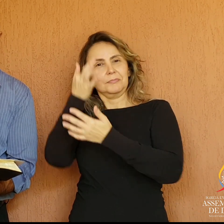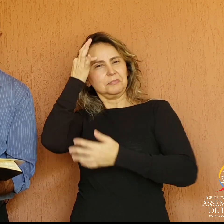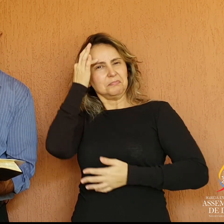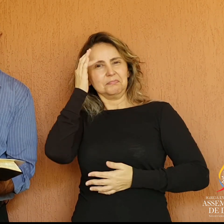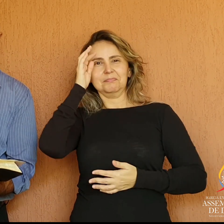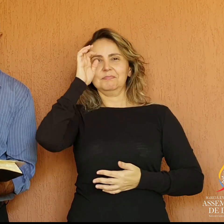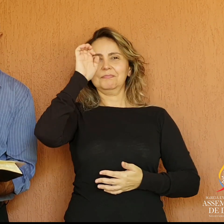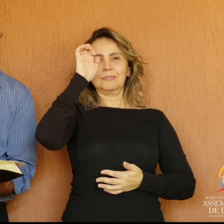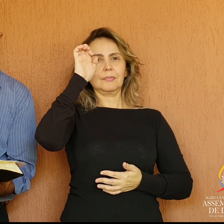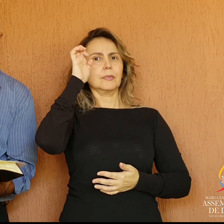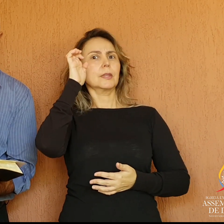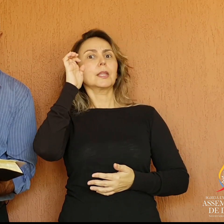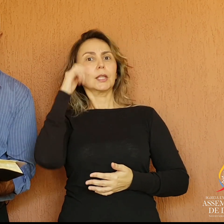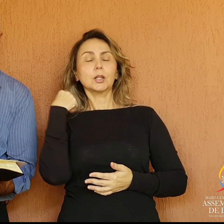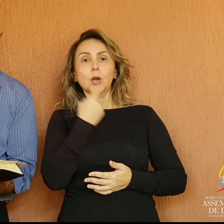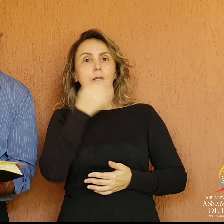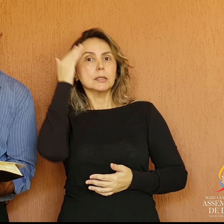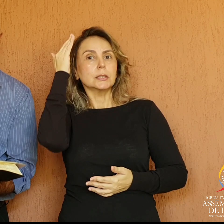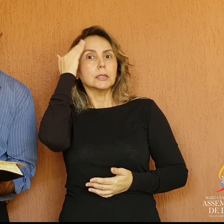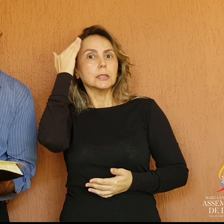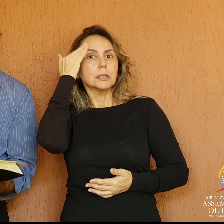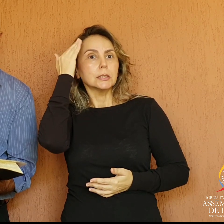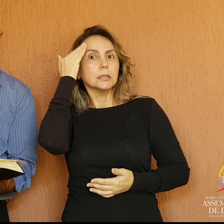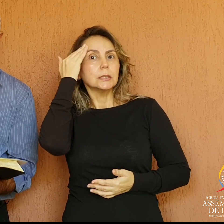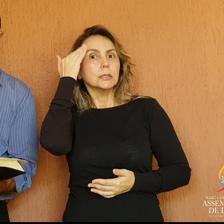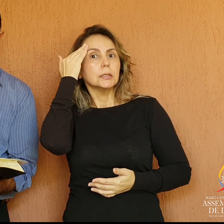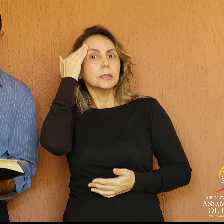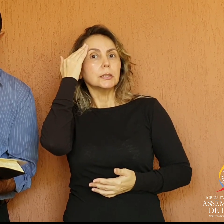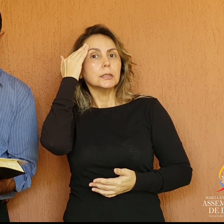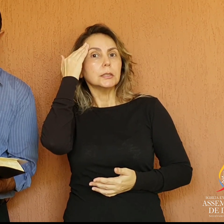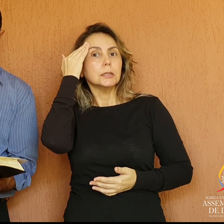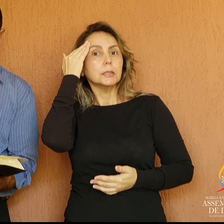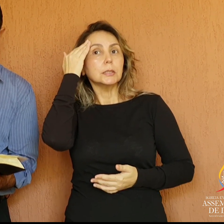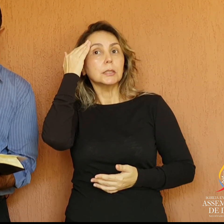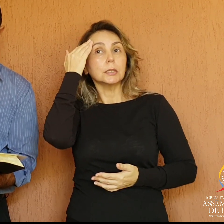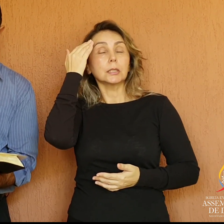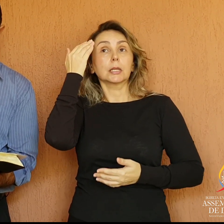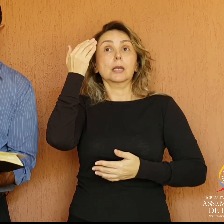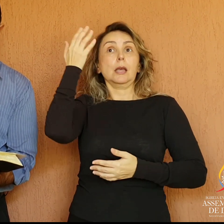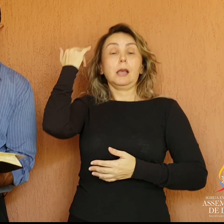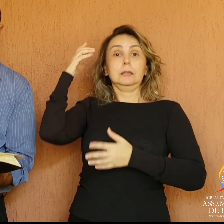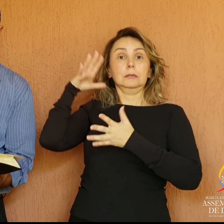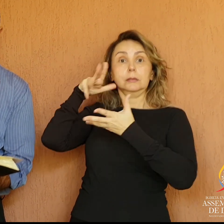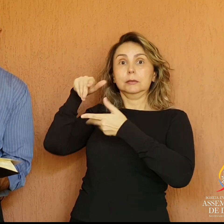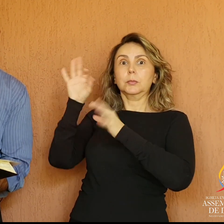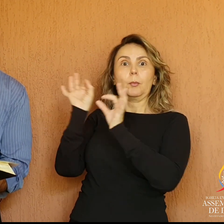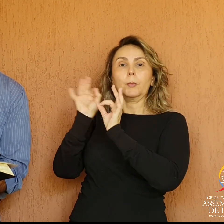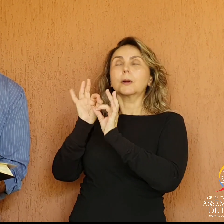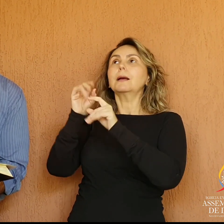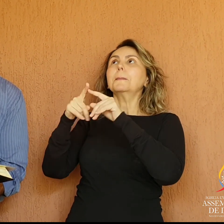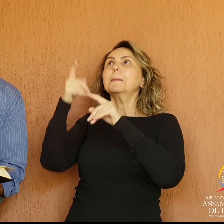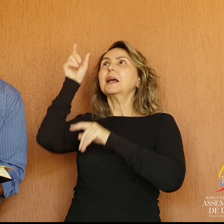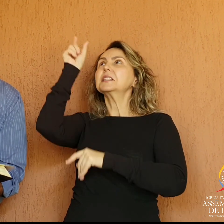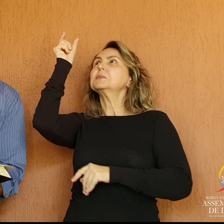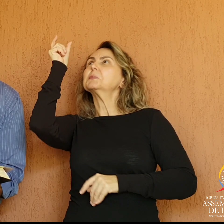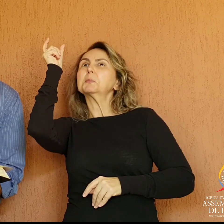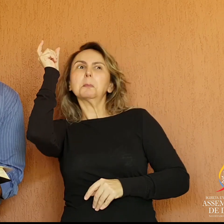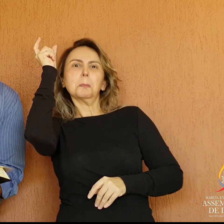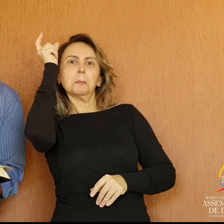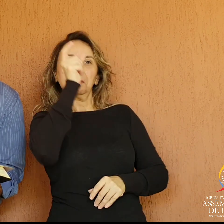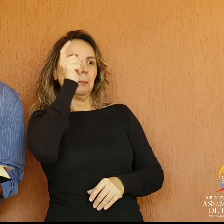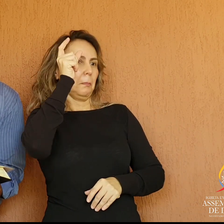fé entendemos que os mundos, pela palavra de Deus, foram criados,